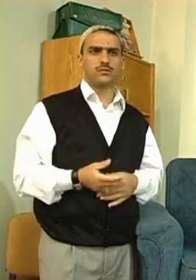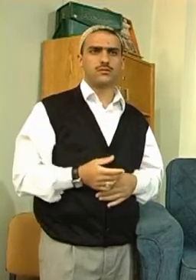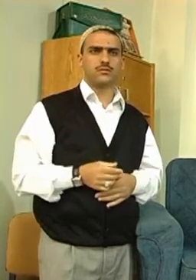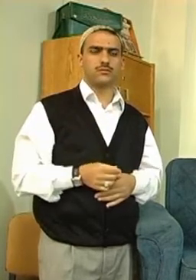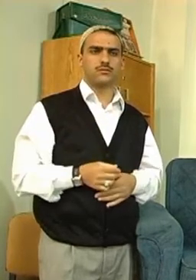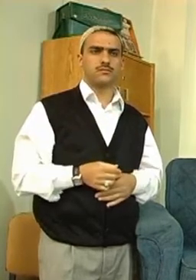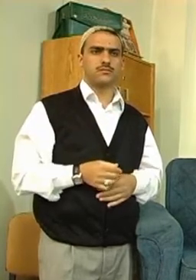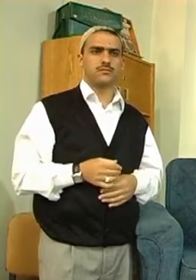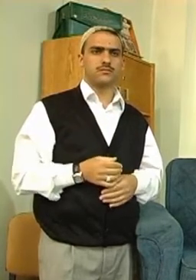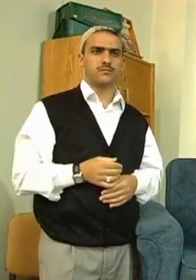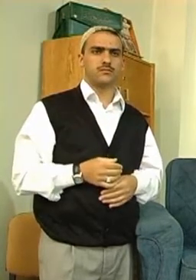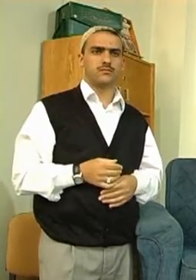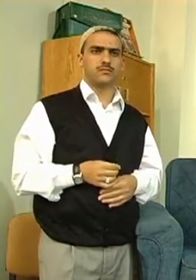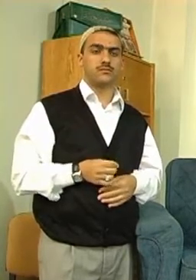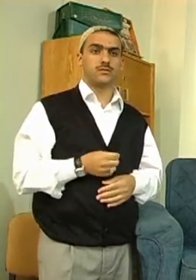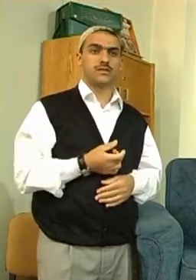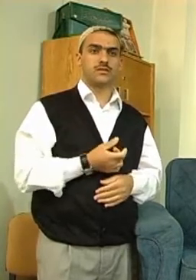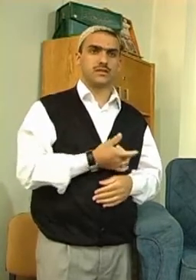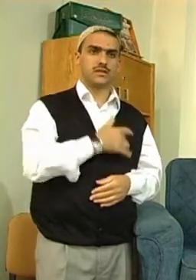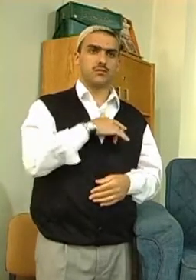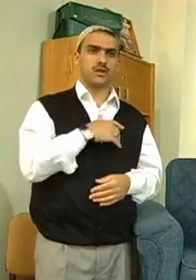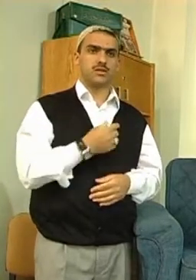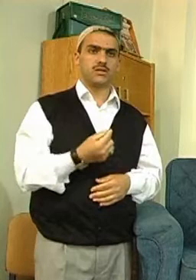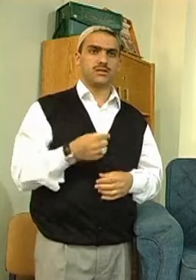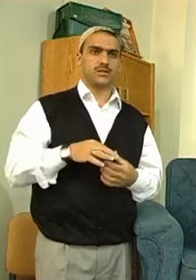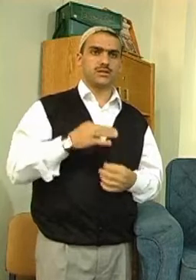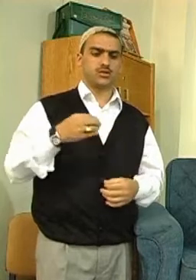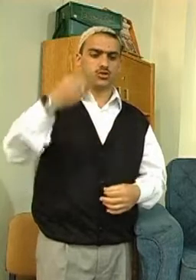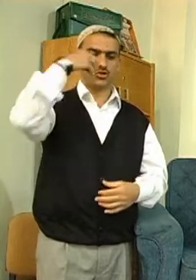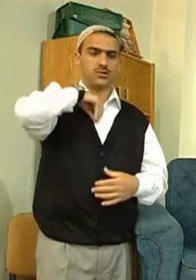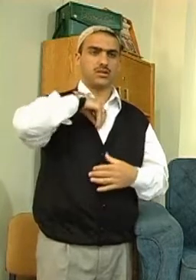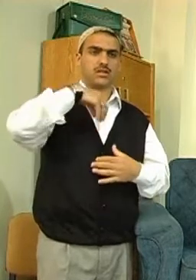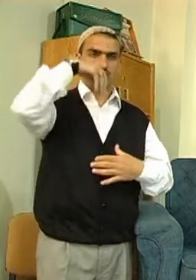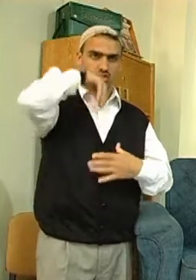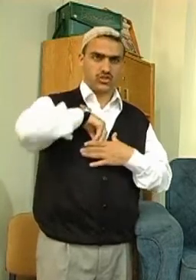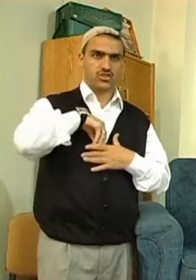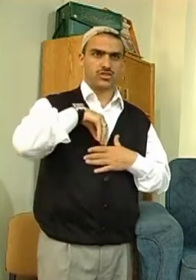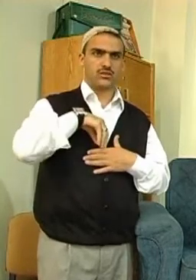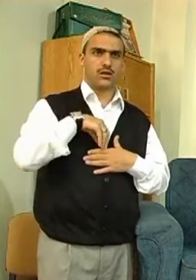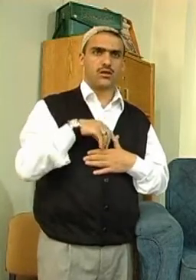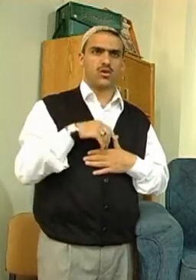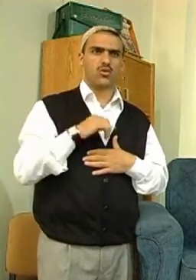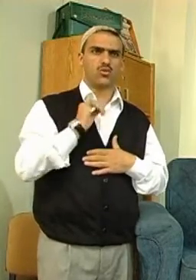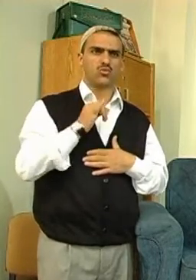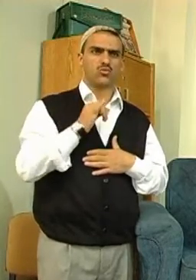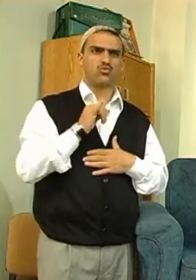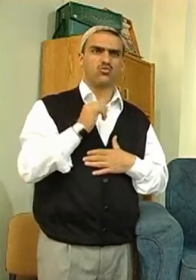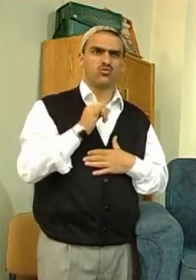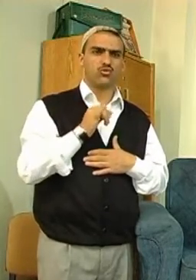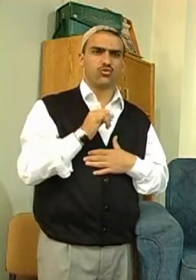Küfür karanlıklarını kaldırıyor, değil mi? Tevhid nuru, şirk karanlıklarını kaldırıyor. Yine